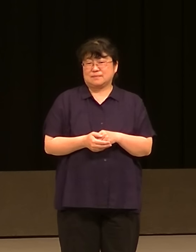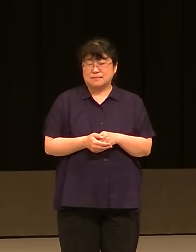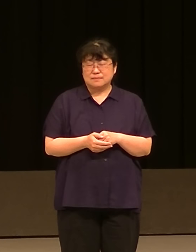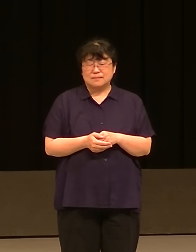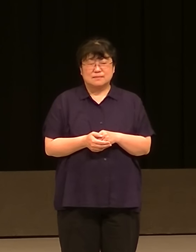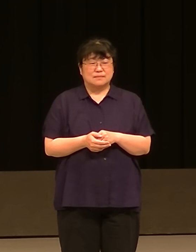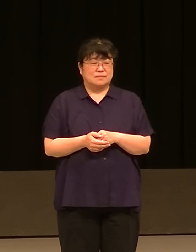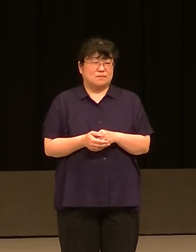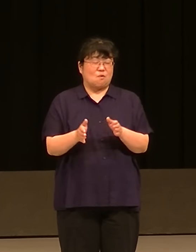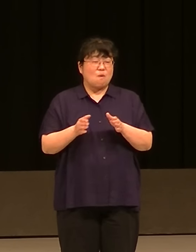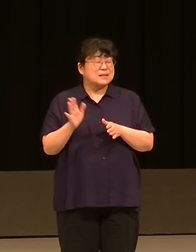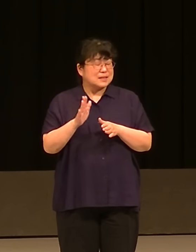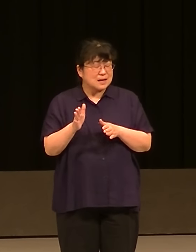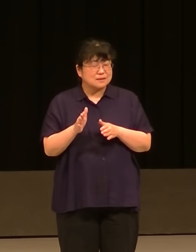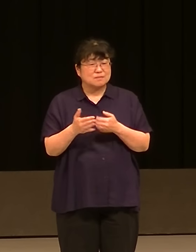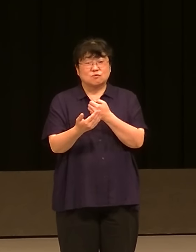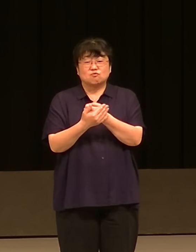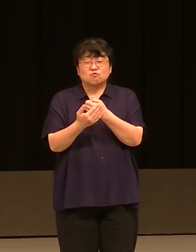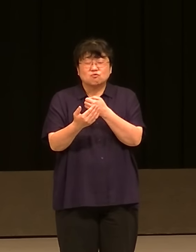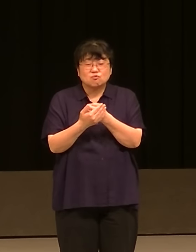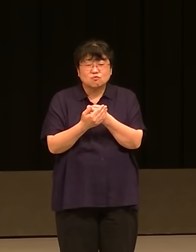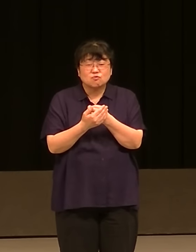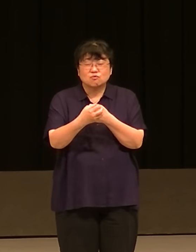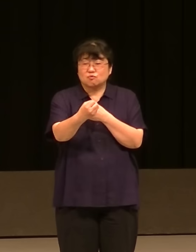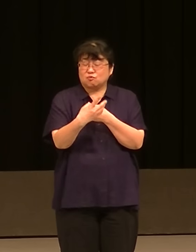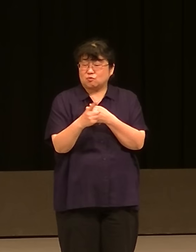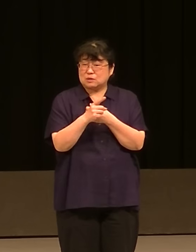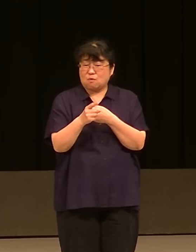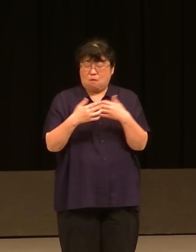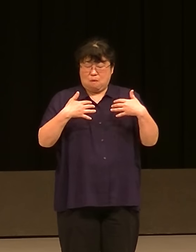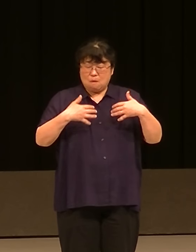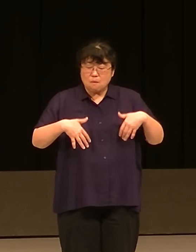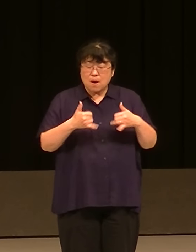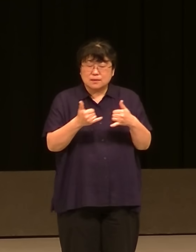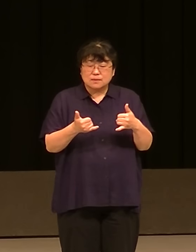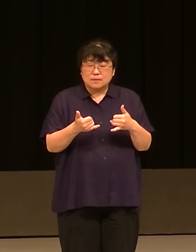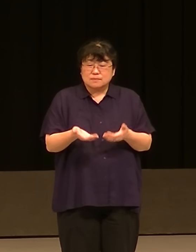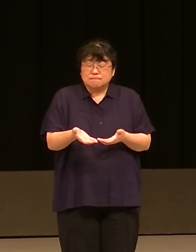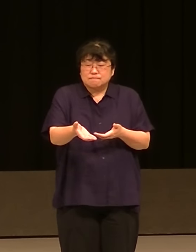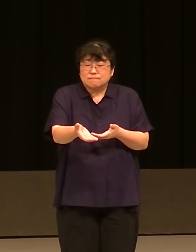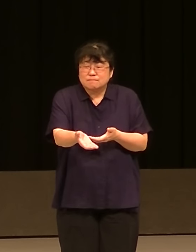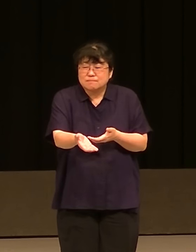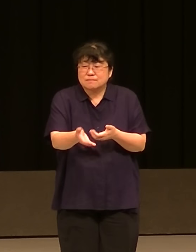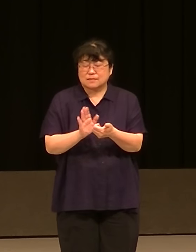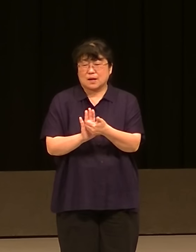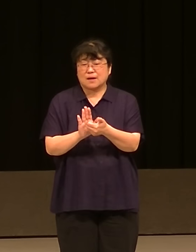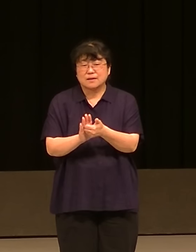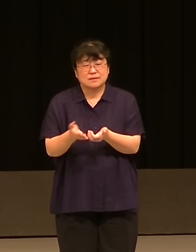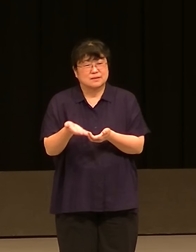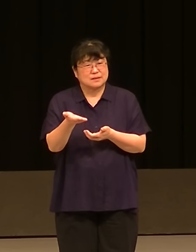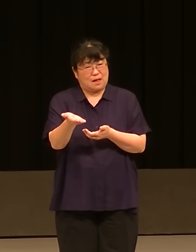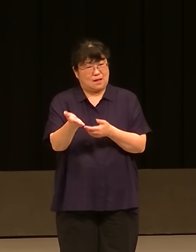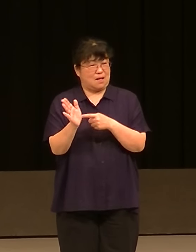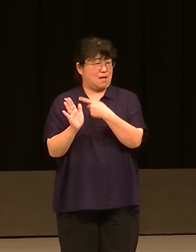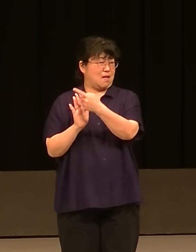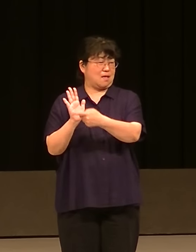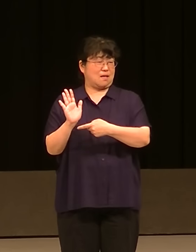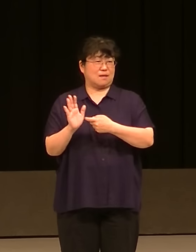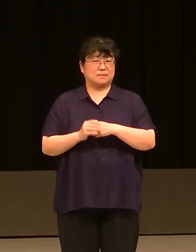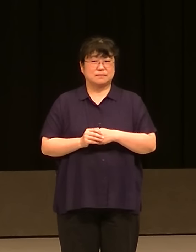惜しげなく救いを求めている人々、弱者たちに対して差し伸べる手でございます